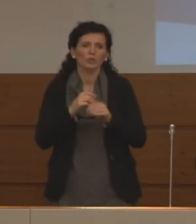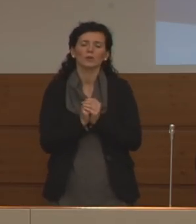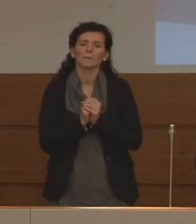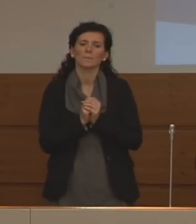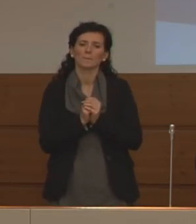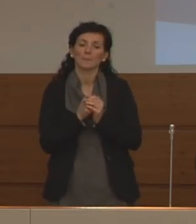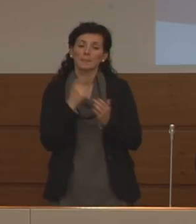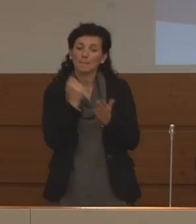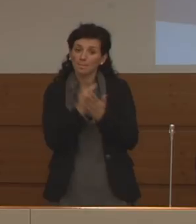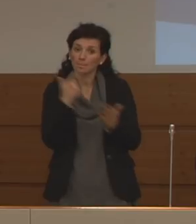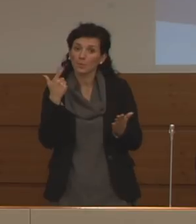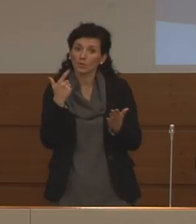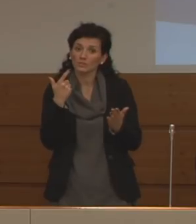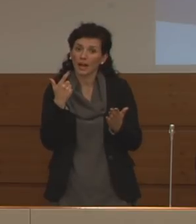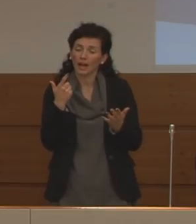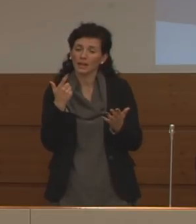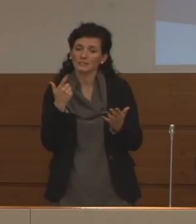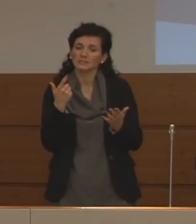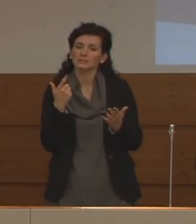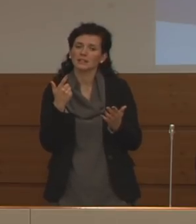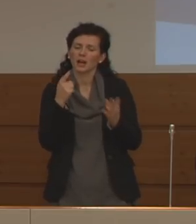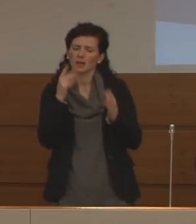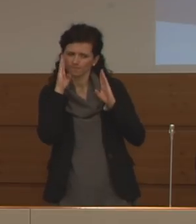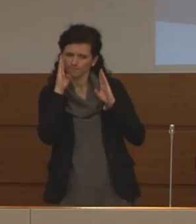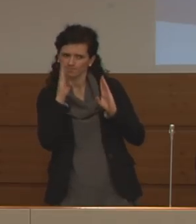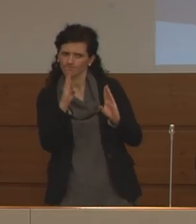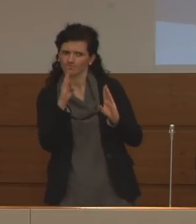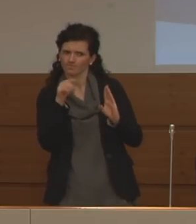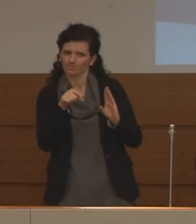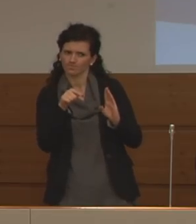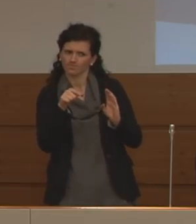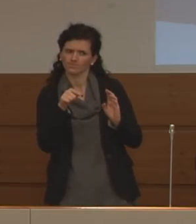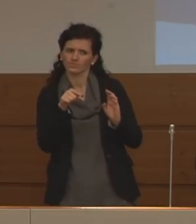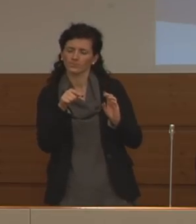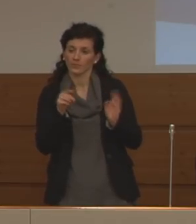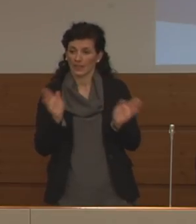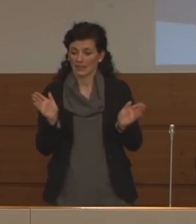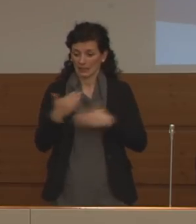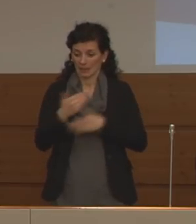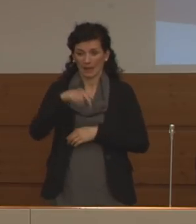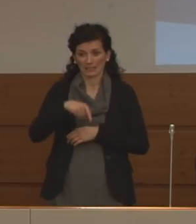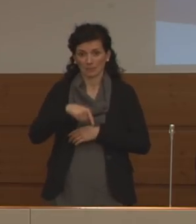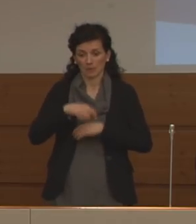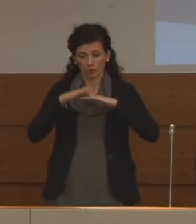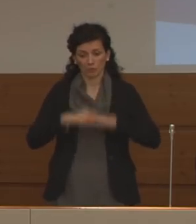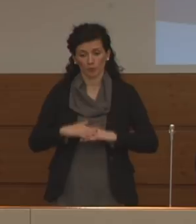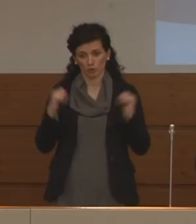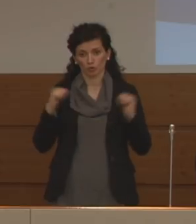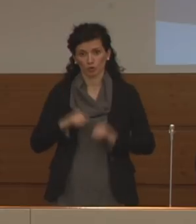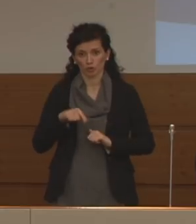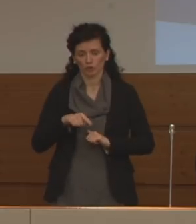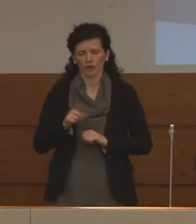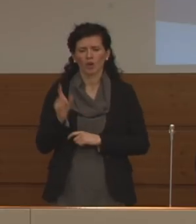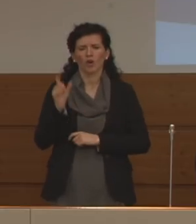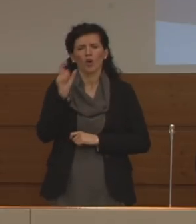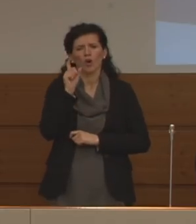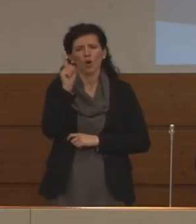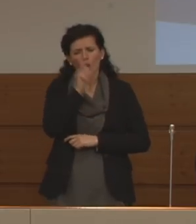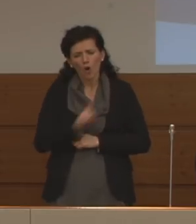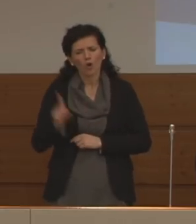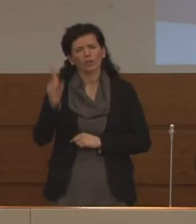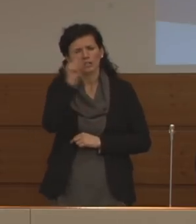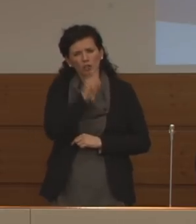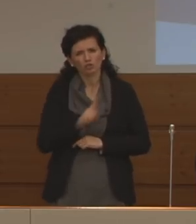monitoraggio che viene fatto in questo tipo dipartimento ogni singolo giorno